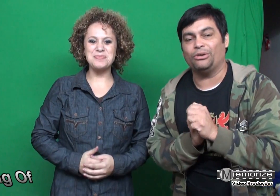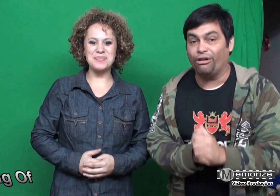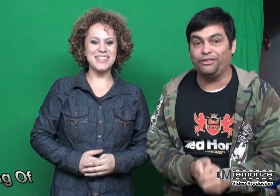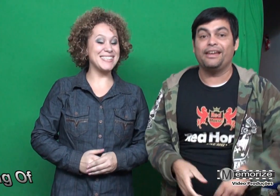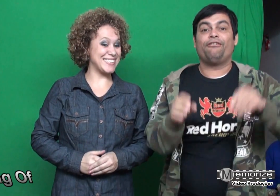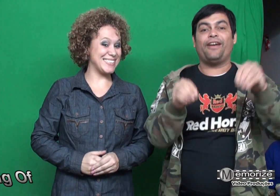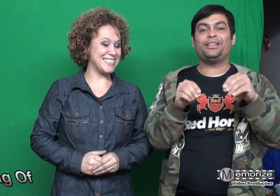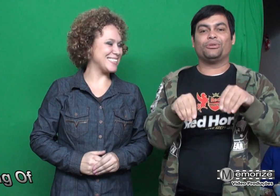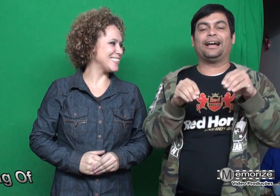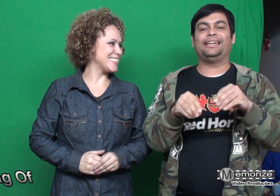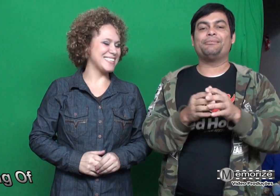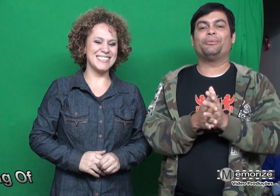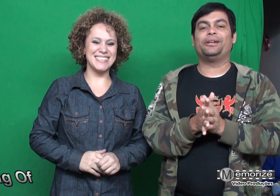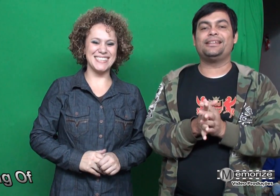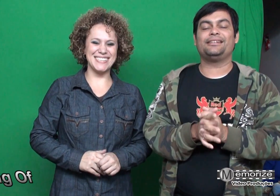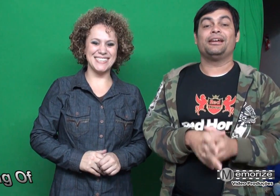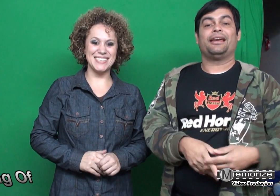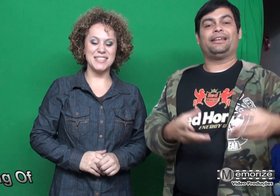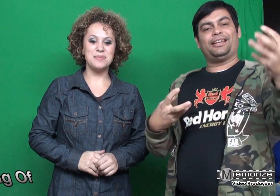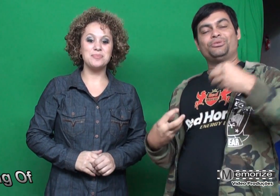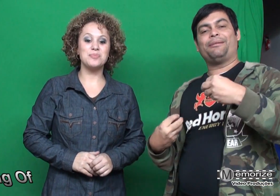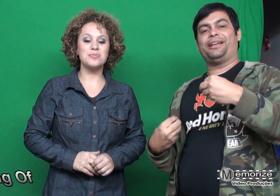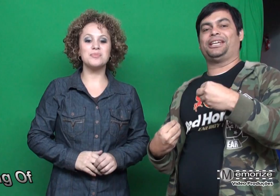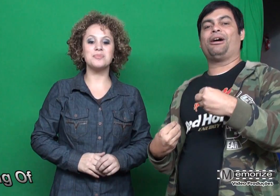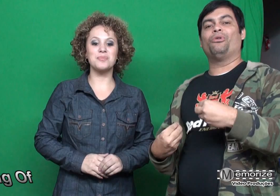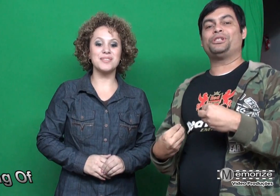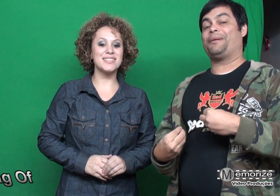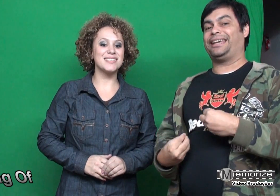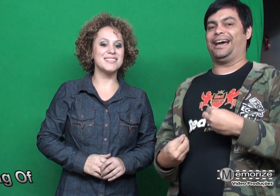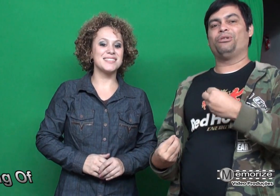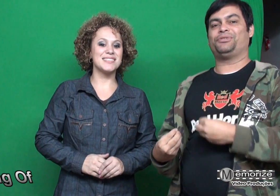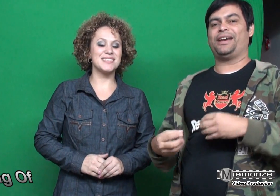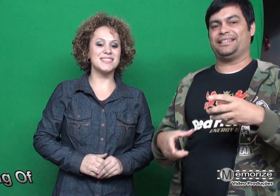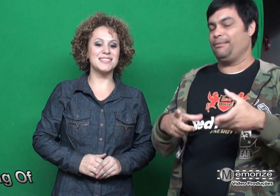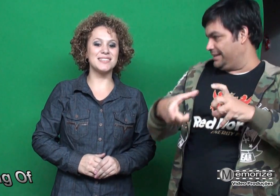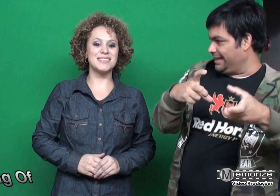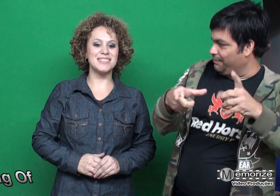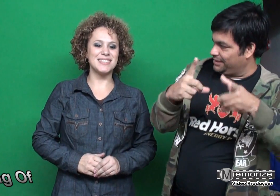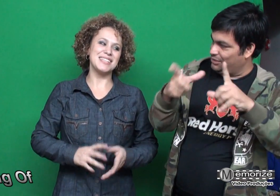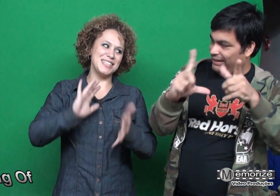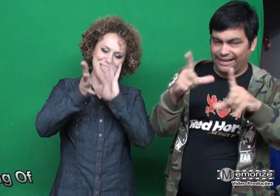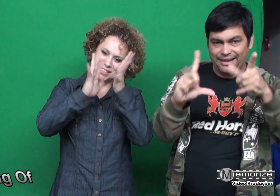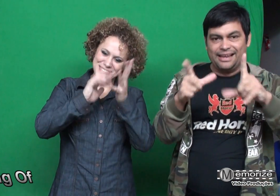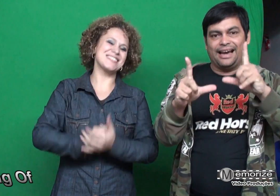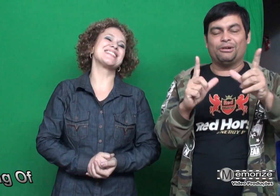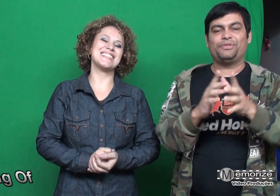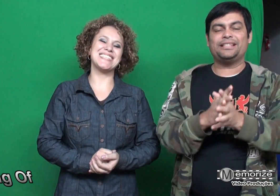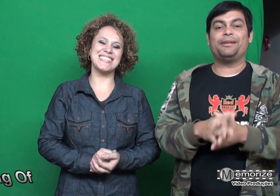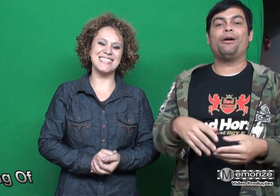Off, feito aqui na Memorize, juntamente aqui com a Ruth, pra quê? A Ruth faz Libras, é Libras que a gente fala, isso, né? Isso. A Ruth faz Libras. E a Ruth